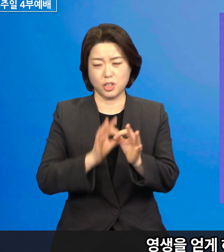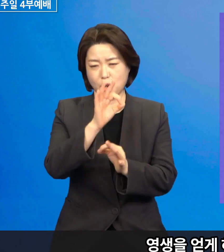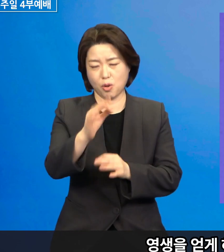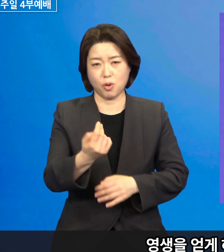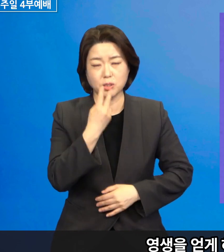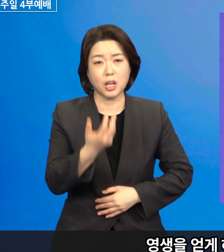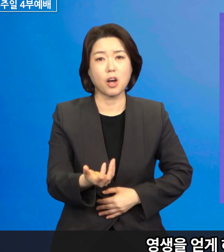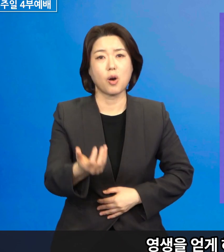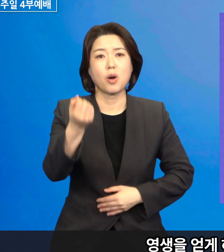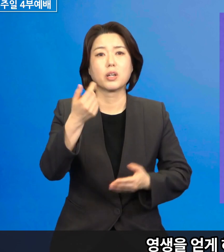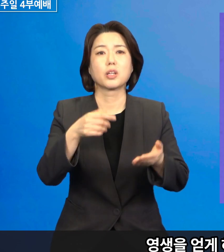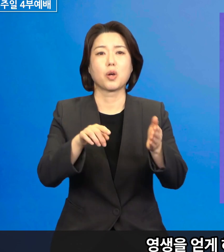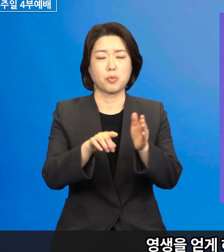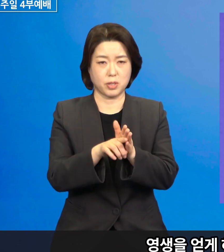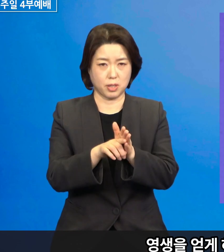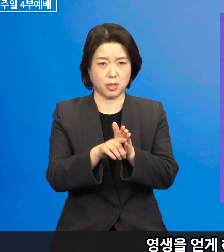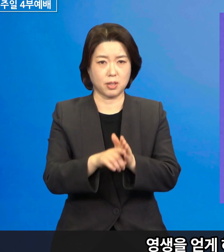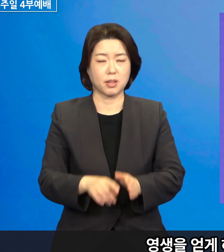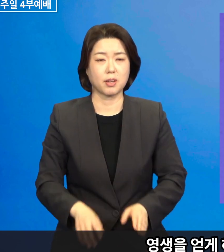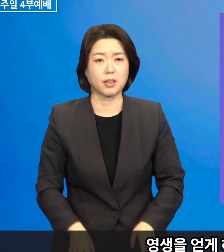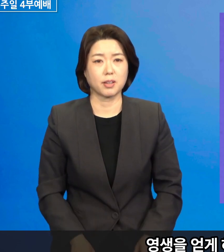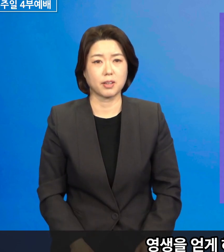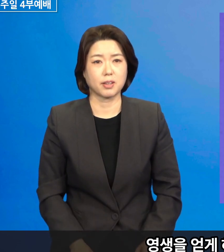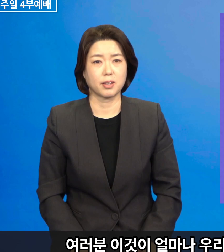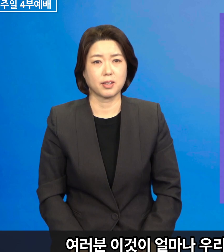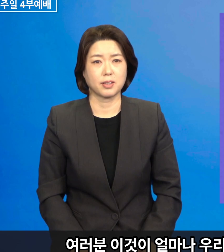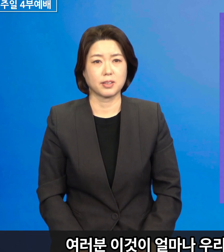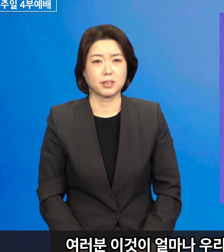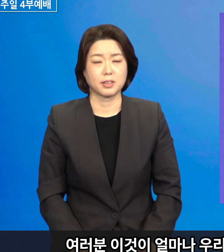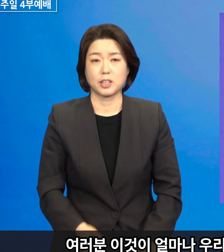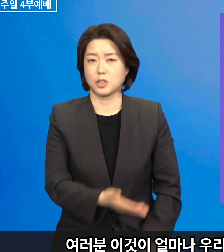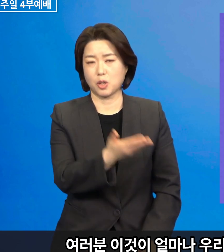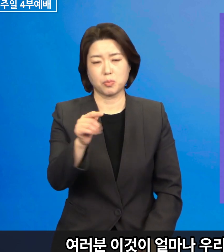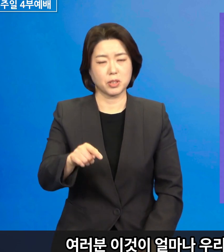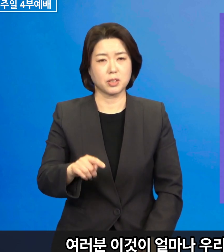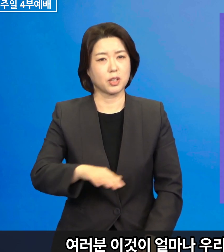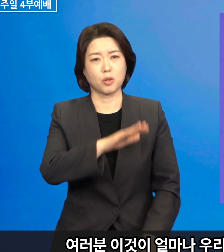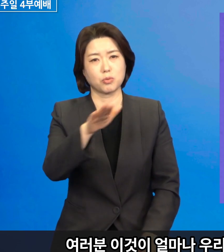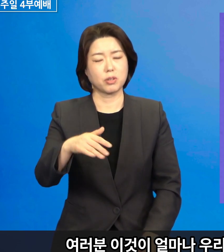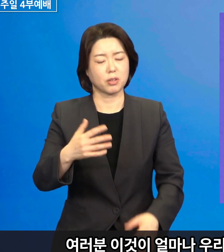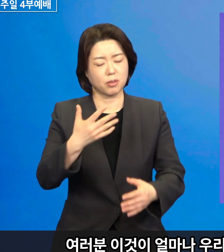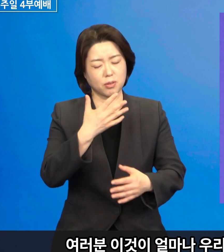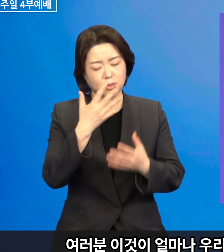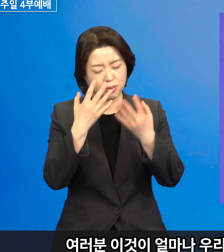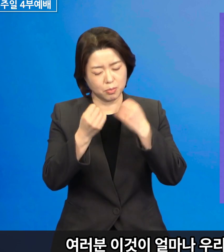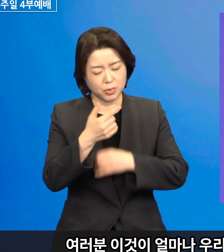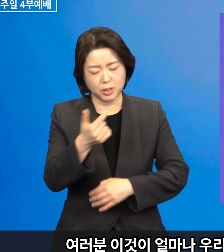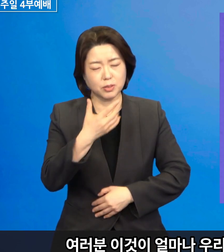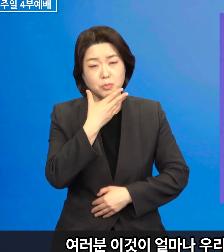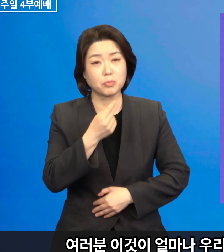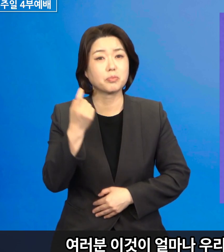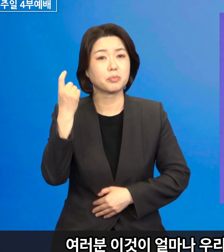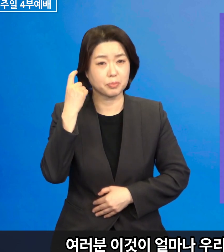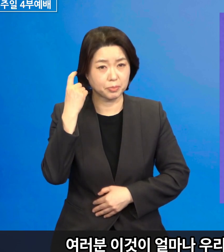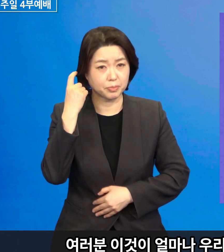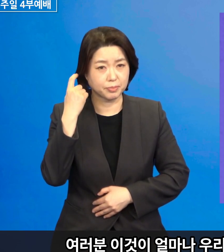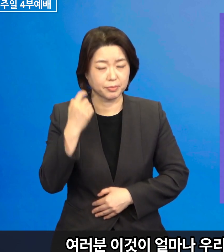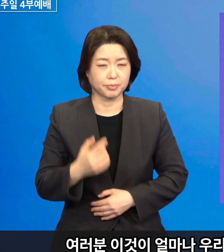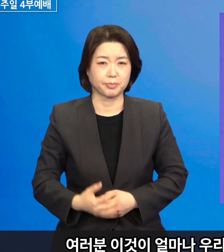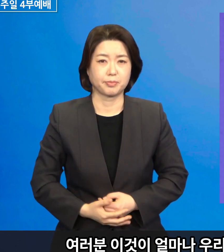영생을 얻게 하려 하심이로다. 여러분 이것이 얼마나 우리에게 복음이 되는지